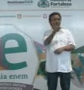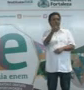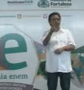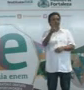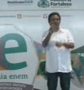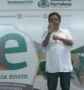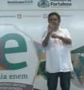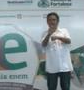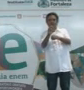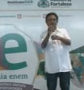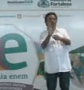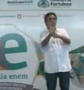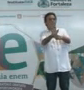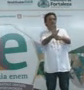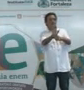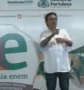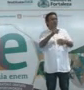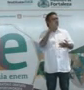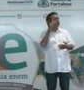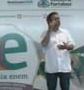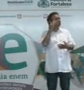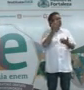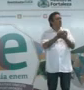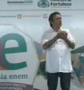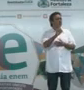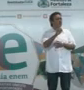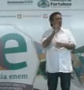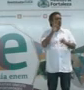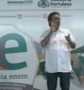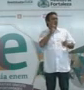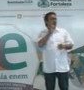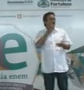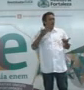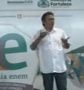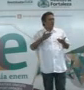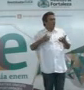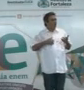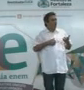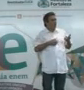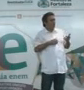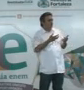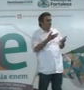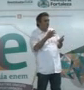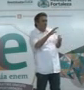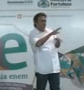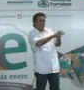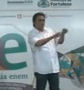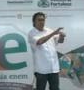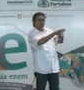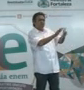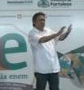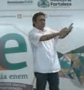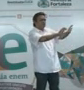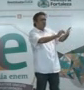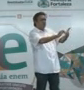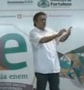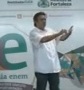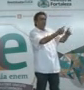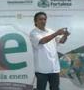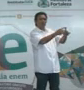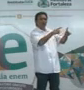Unidos. Professor, não acredito não. Não são os americanos que estão boicotando agora o Irã porque desenvolveram um programa